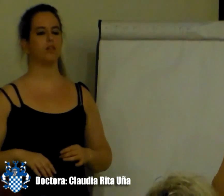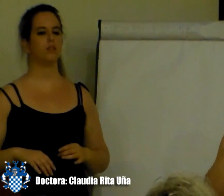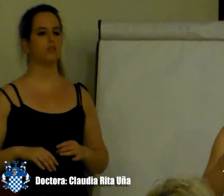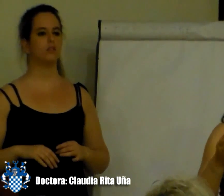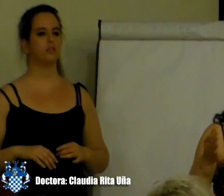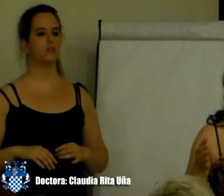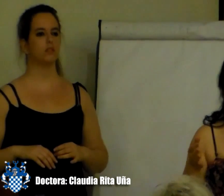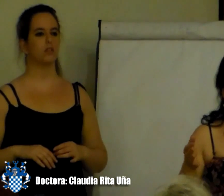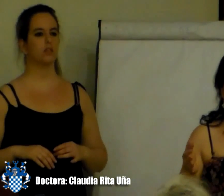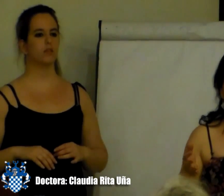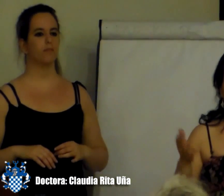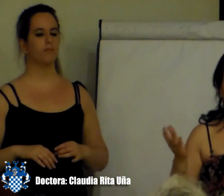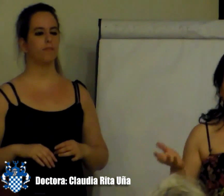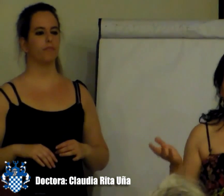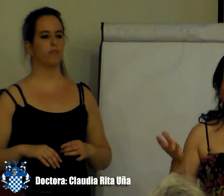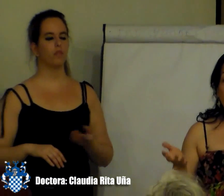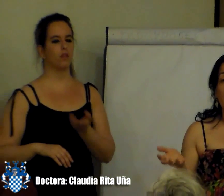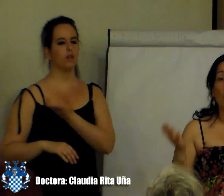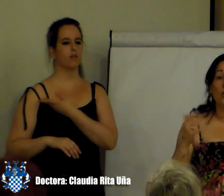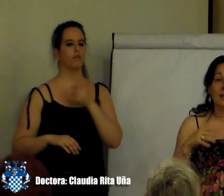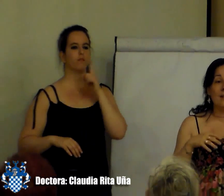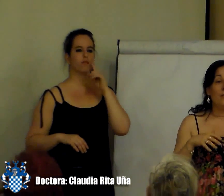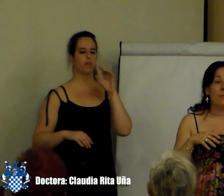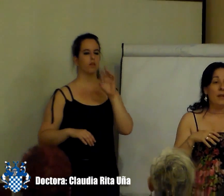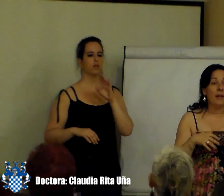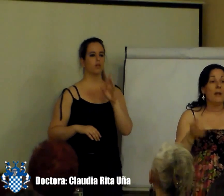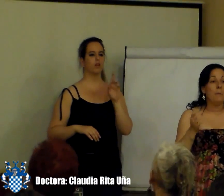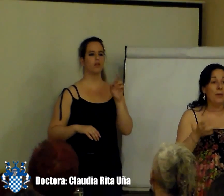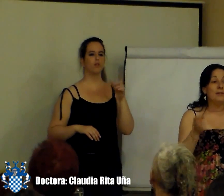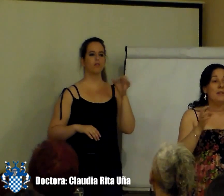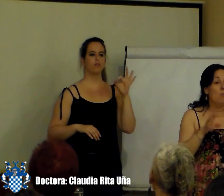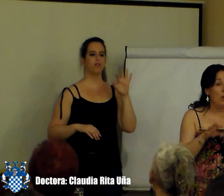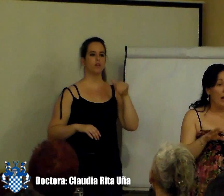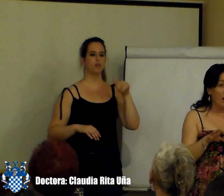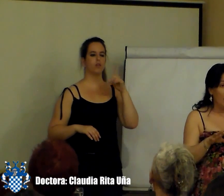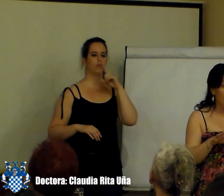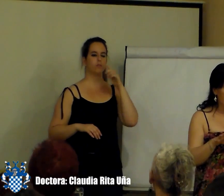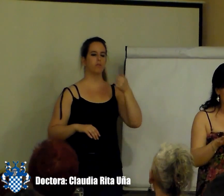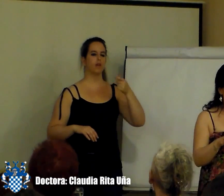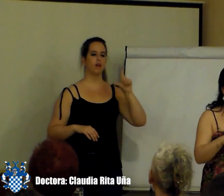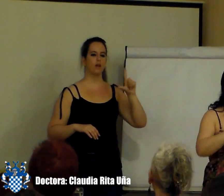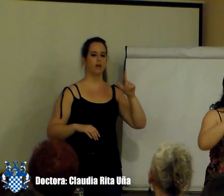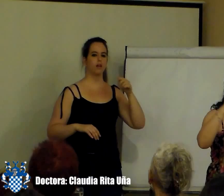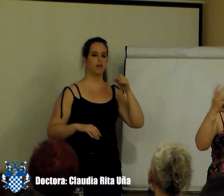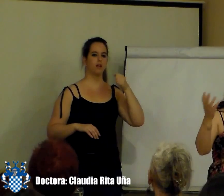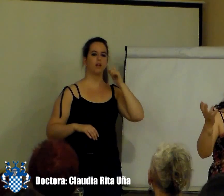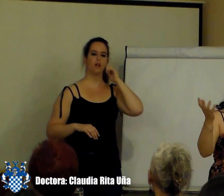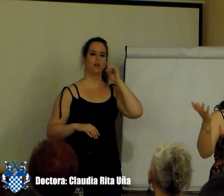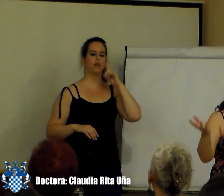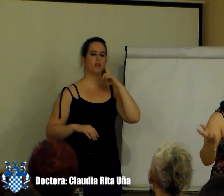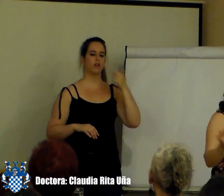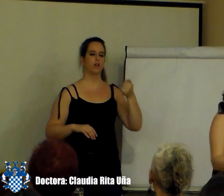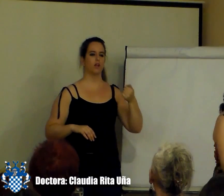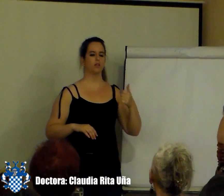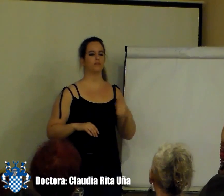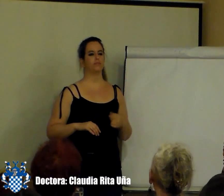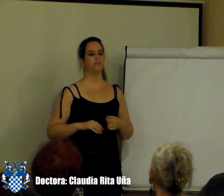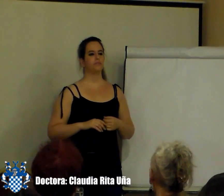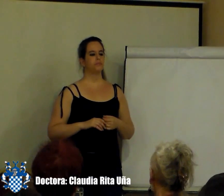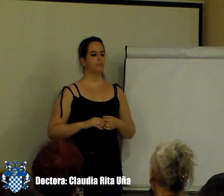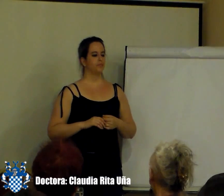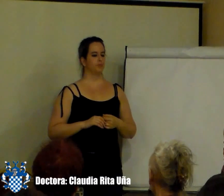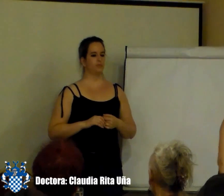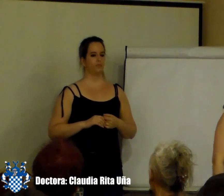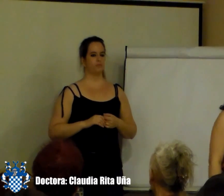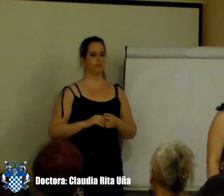de ponerle el rótulo de fibromialgia hay que descartar otras enfermedades que pueden simularlo. ¿Sí? Que no les voy a decir todo para no abrumarlo,